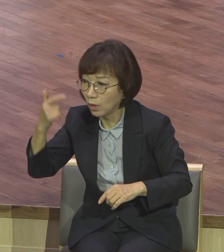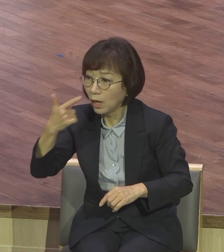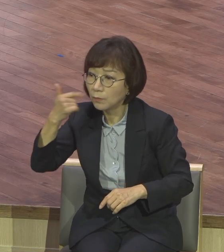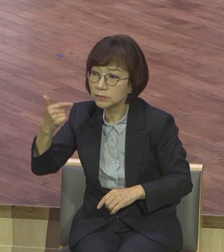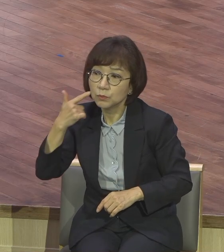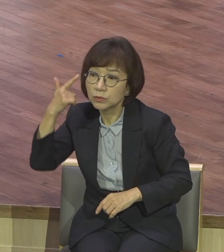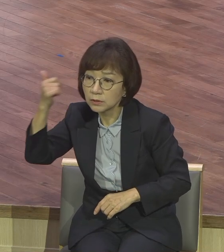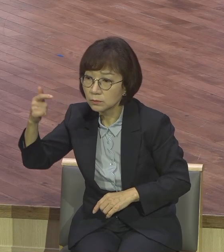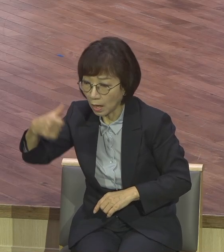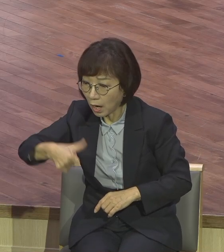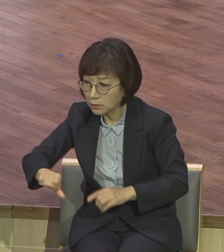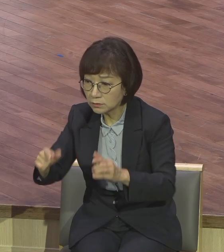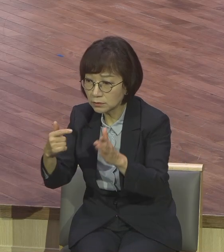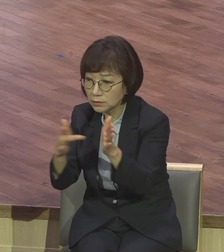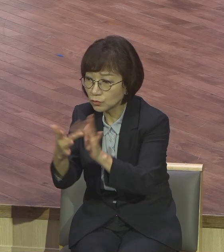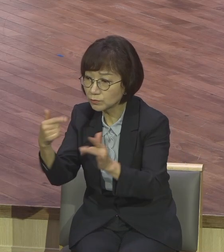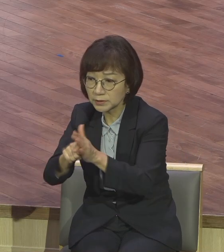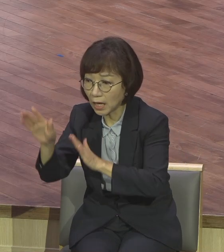그러니까